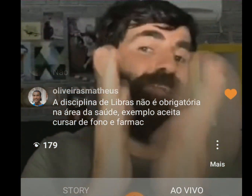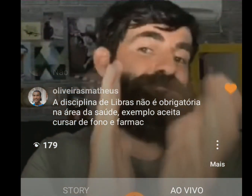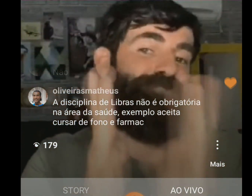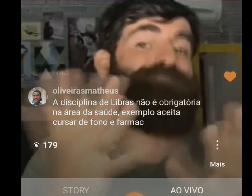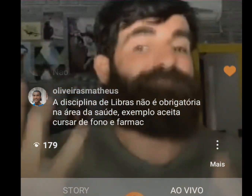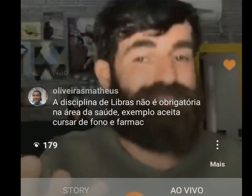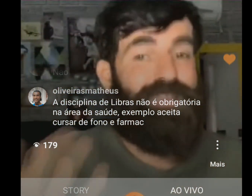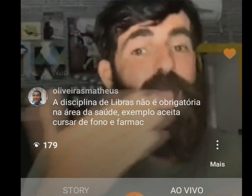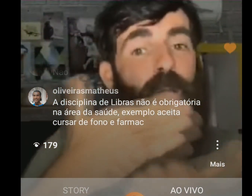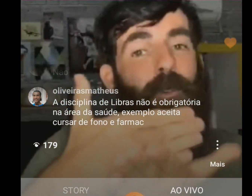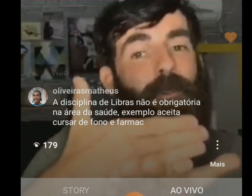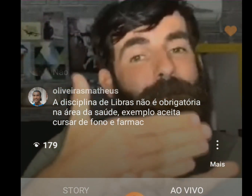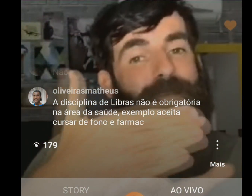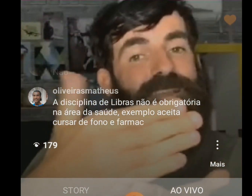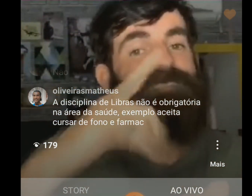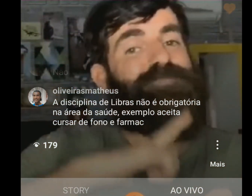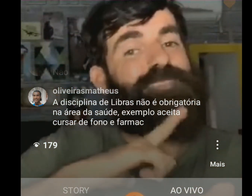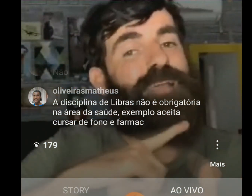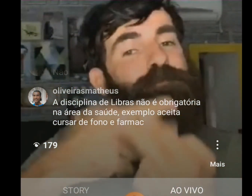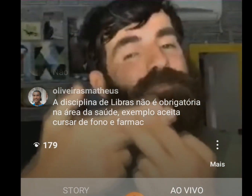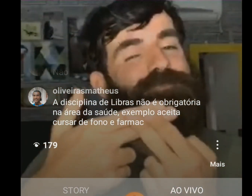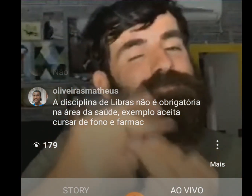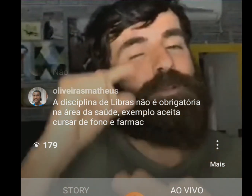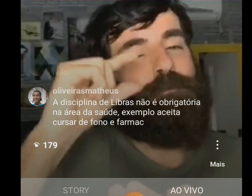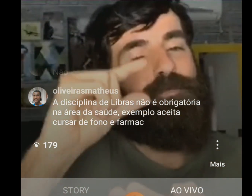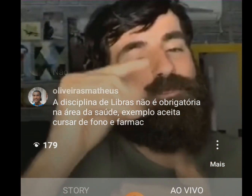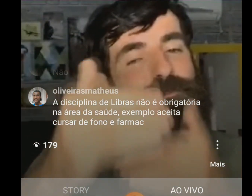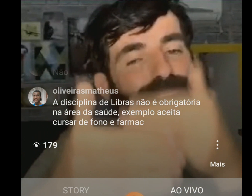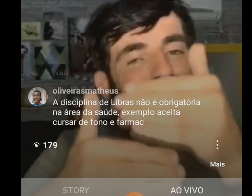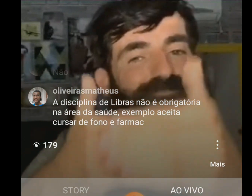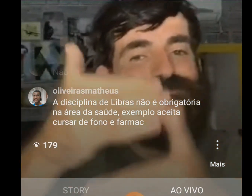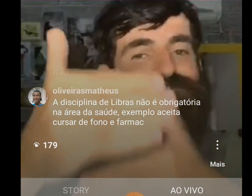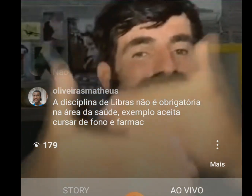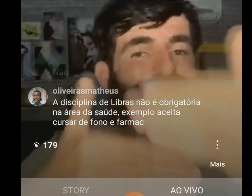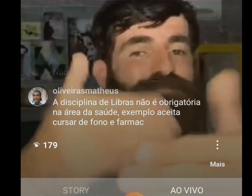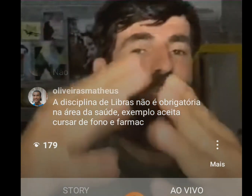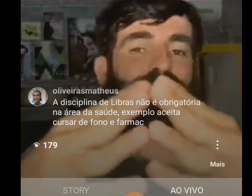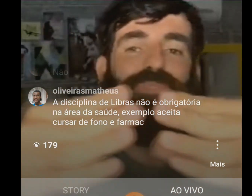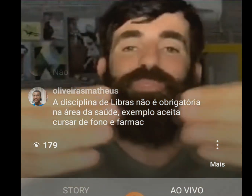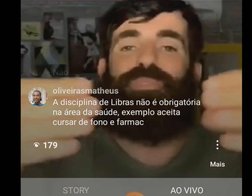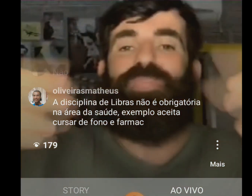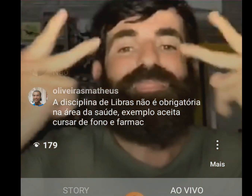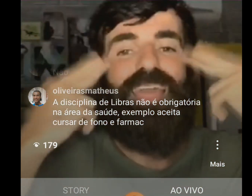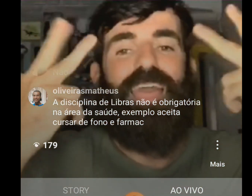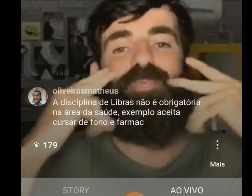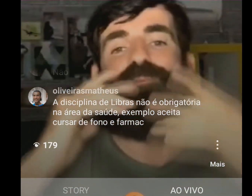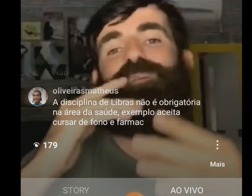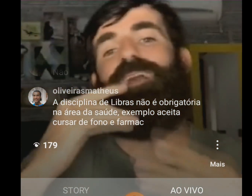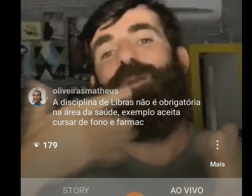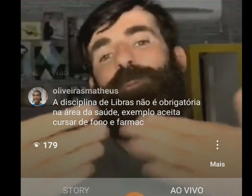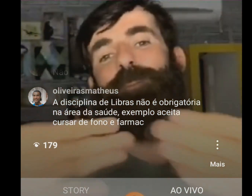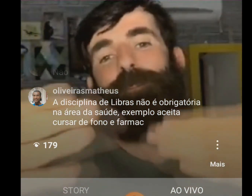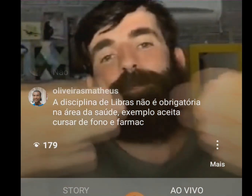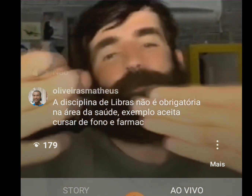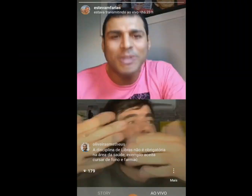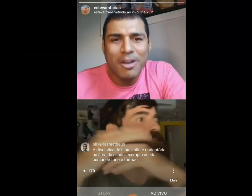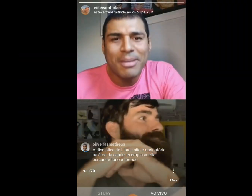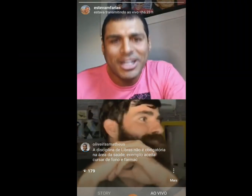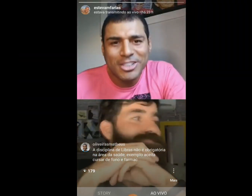É preciso ter paciência com as pessoas que estão começando. Porque as pessoas vão evoluindo aos poucos,